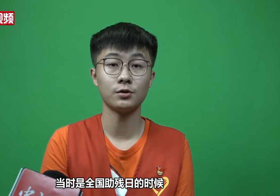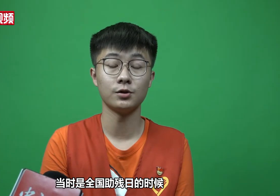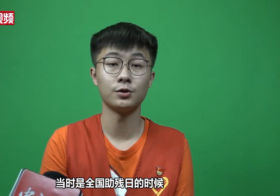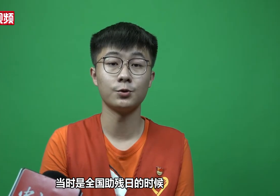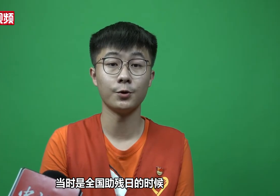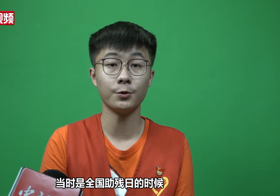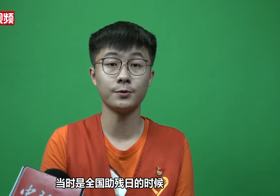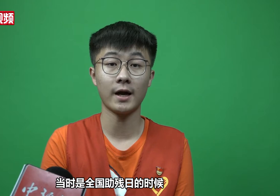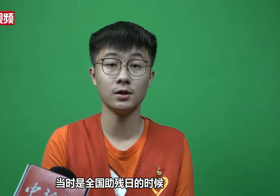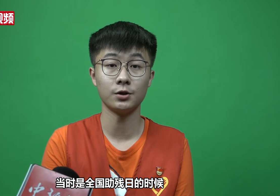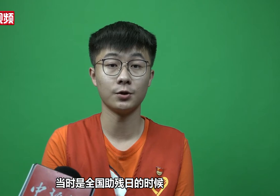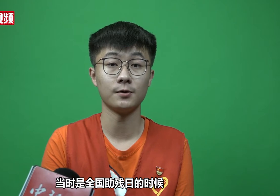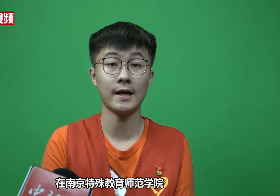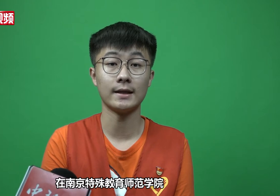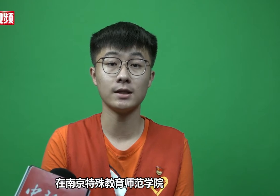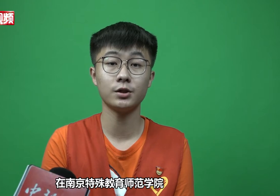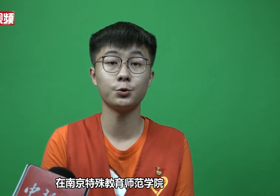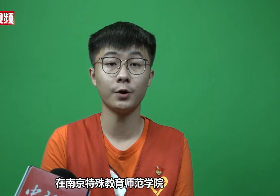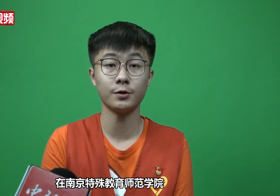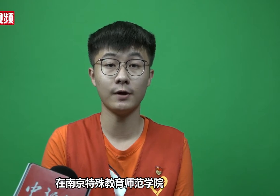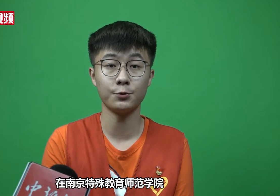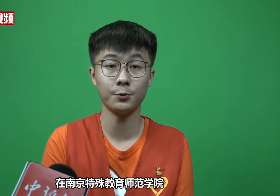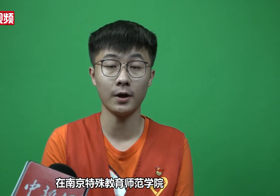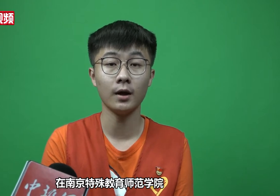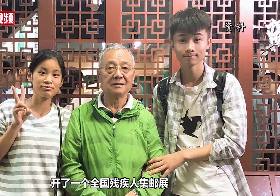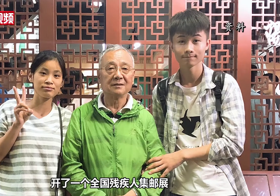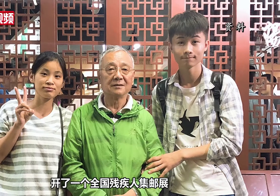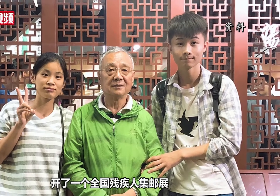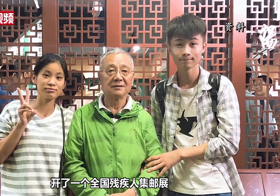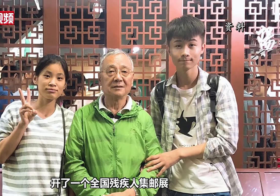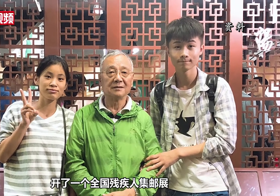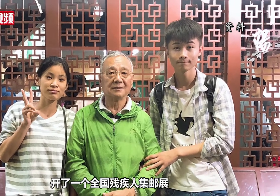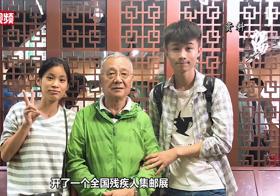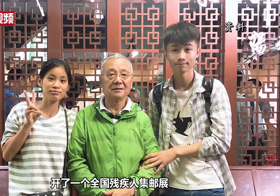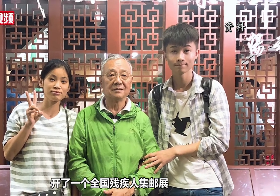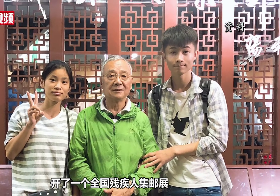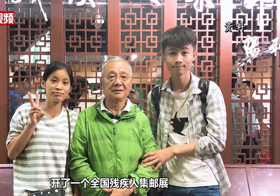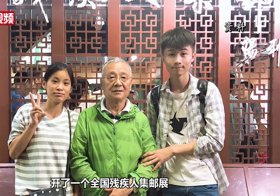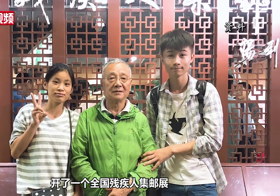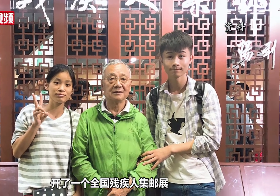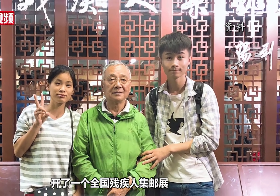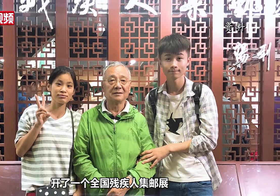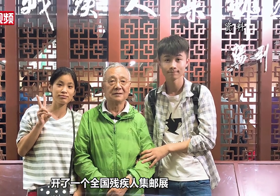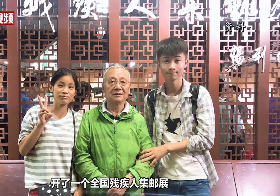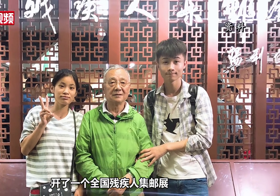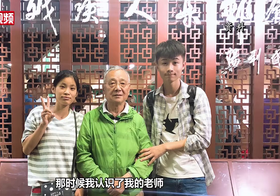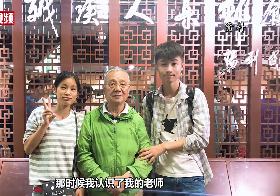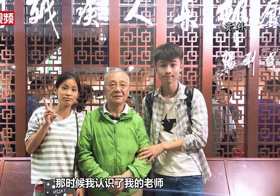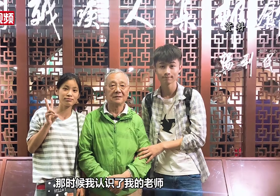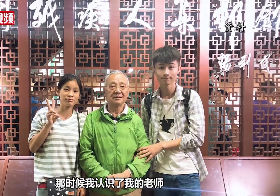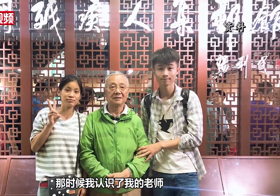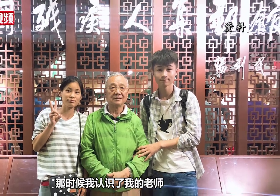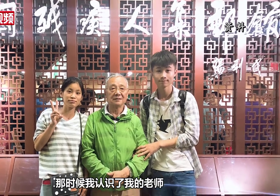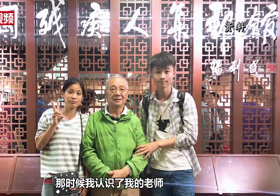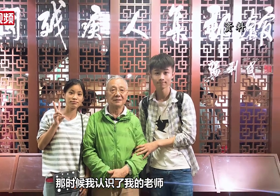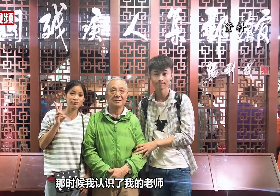时候，当时是全国助残日的时候，在南京特殊教育师范学院开了一个是全国残疾人集邮展，那时